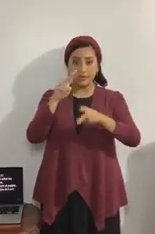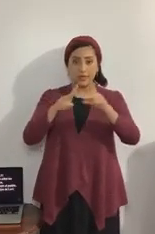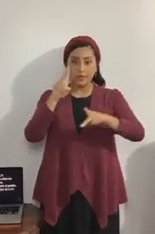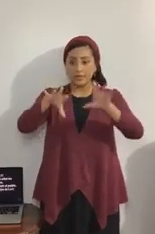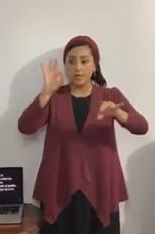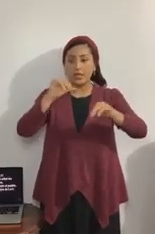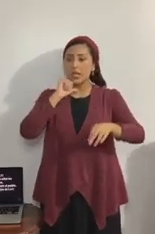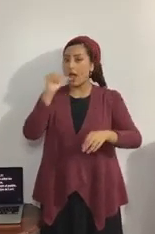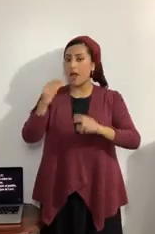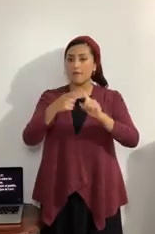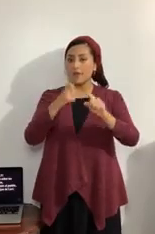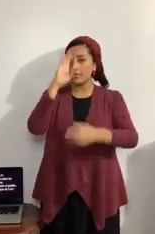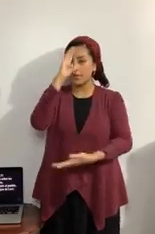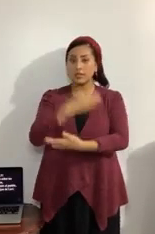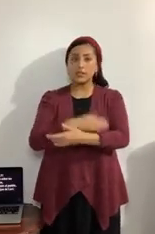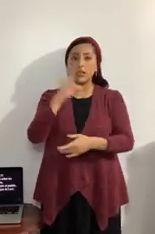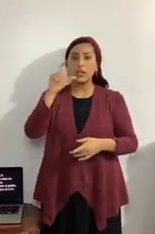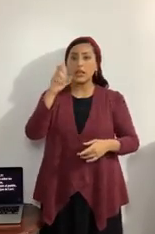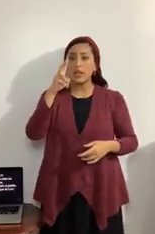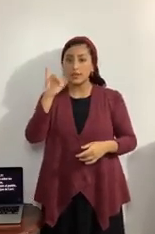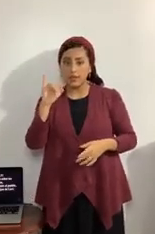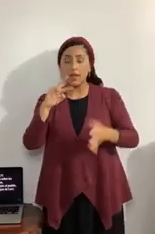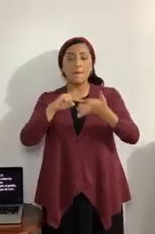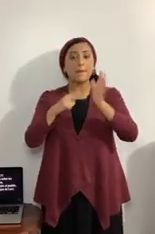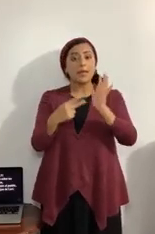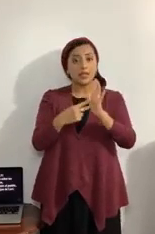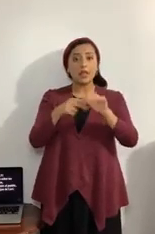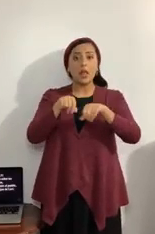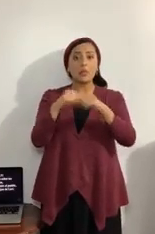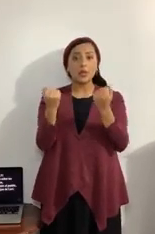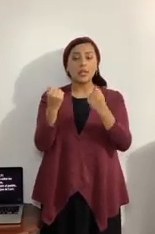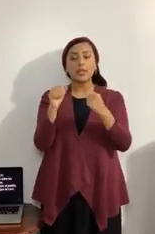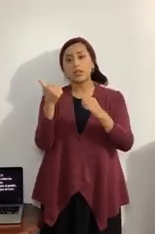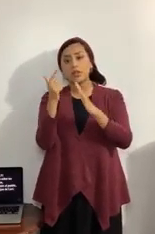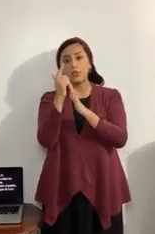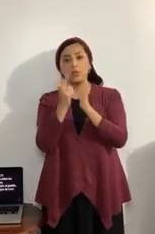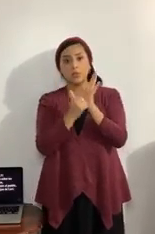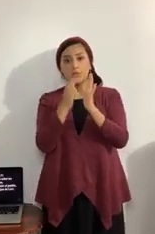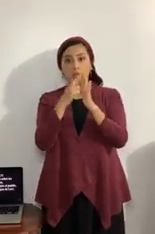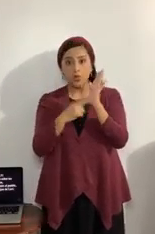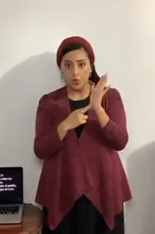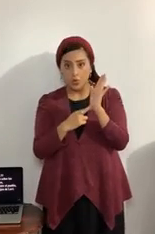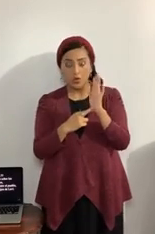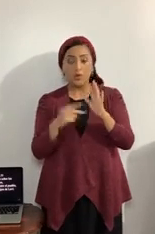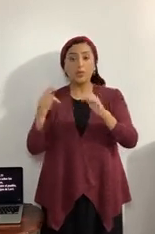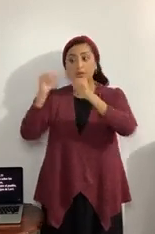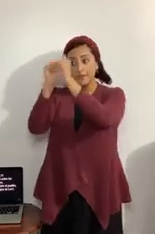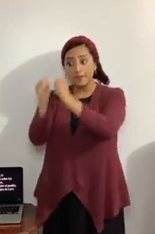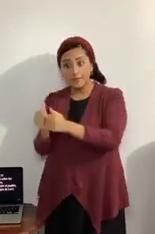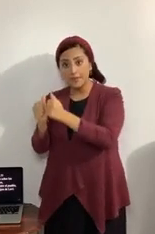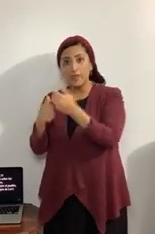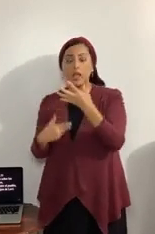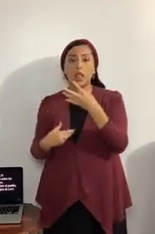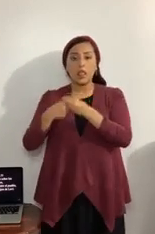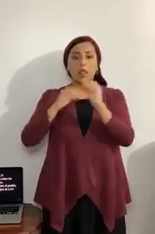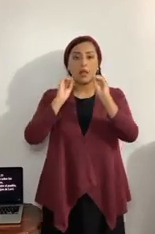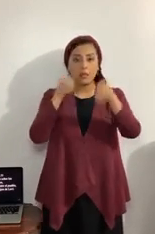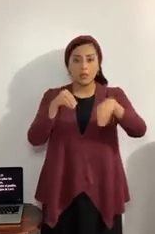los hijos de Leví. Es decir, aquí ya está rompiendo otro mandamiento más. Aparte de la idolatría, está poniendo gente que no venía